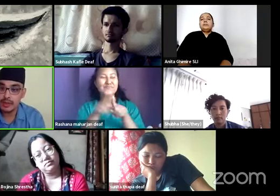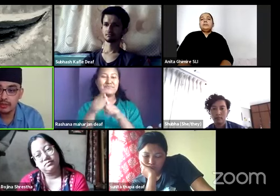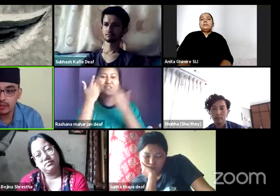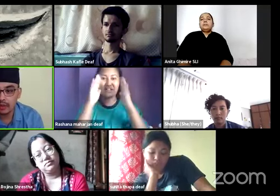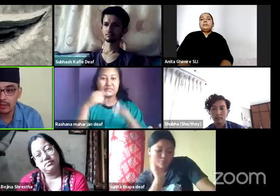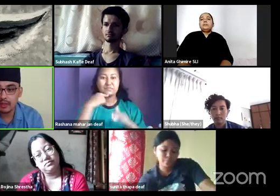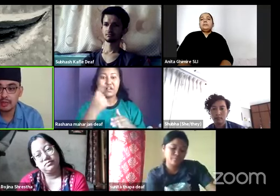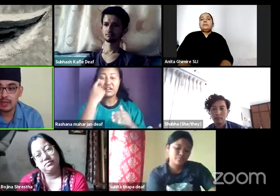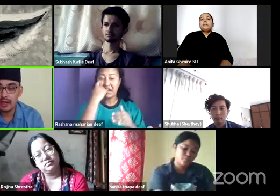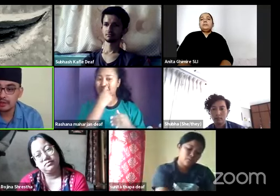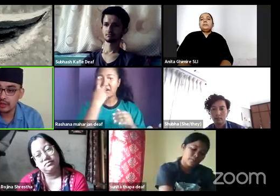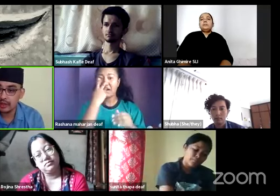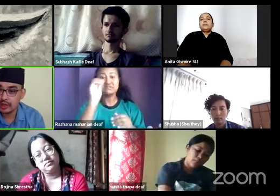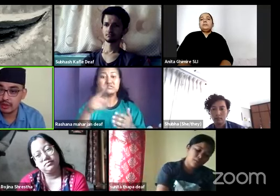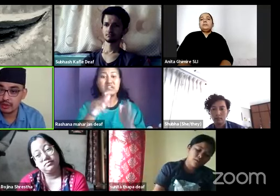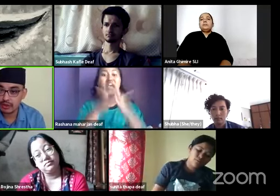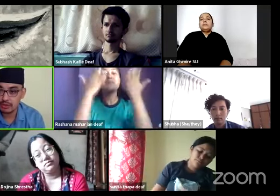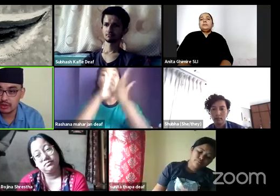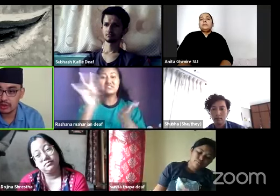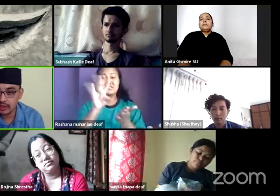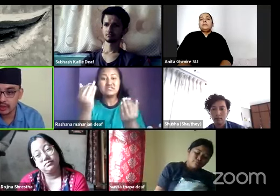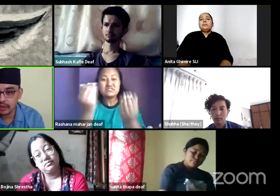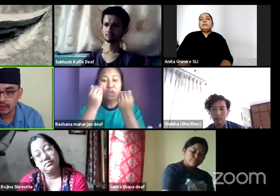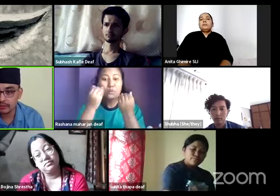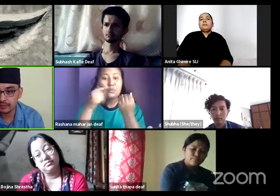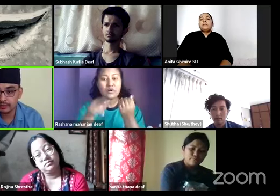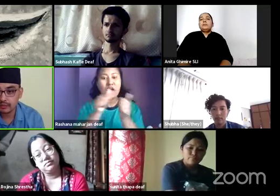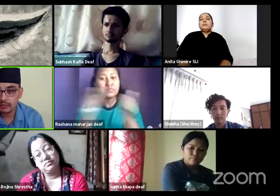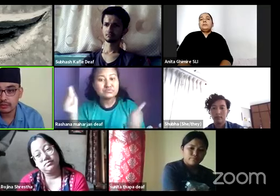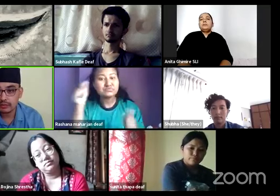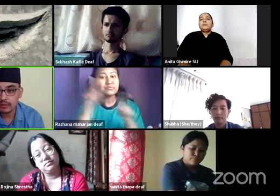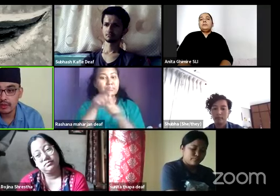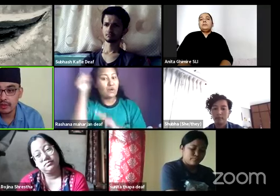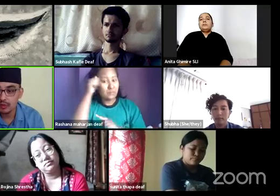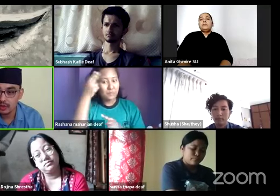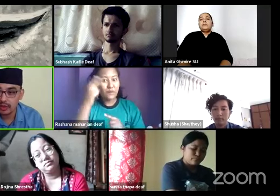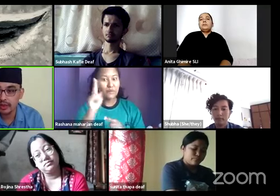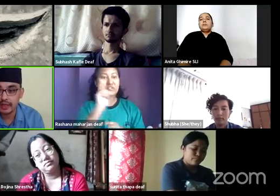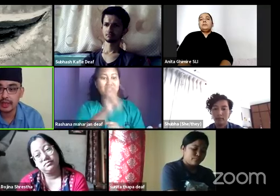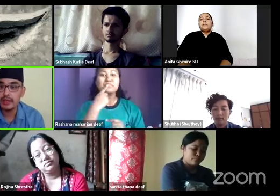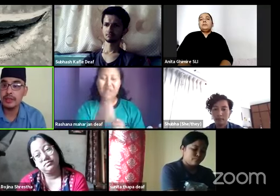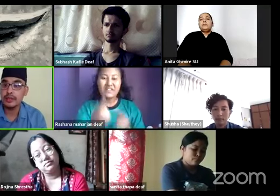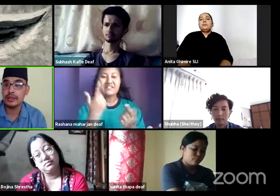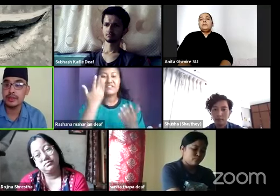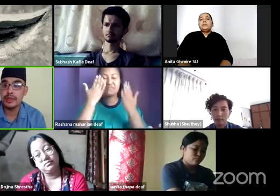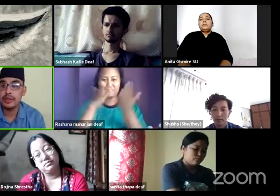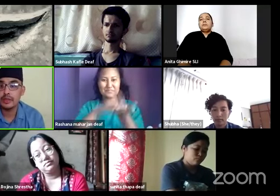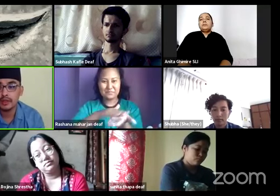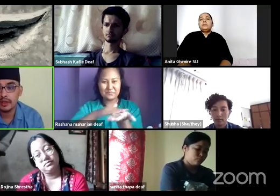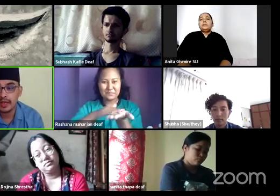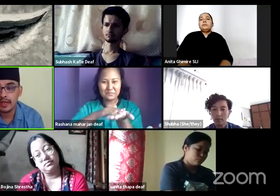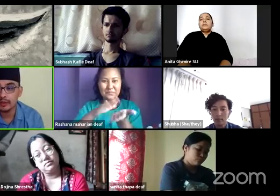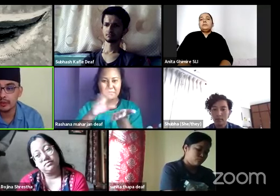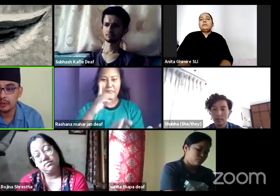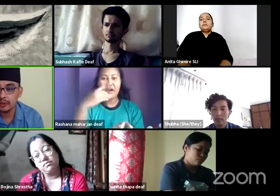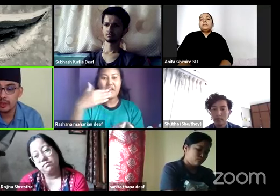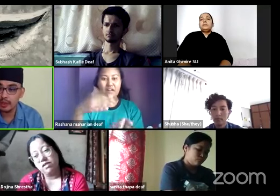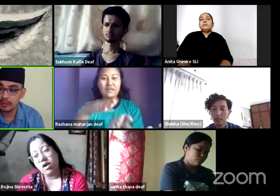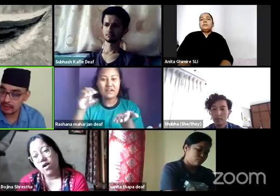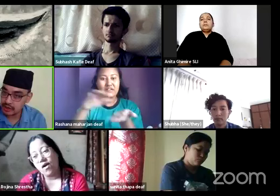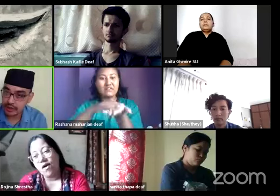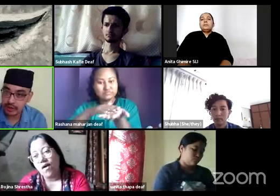अब डिसिप्लिन भएको व्यक्तिलाई पनि आफ्नै तरिकाको सञ्चार गर्ने हुन्छन् तरिका, त्यस्तो पनि तरिकाले हुने